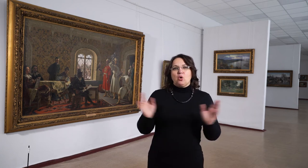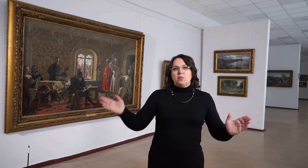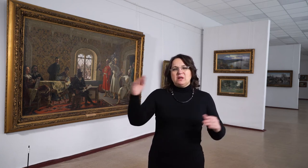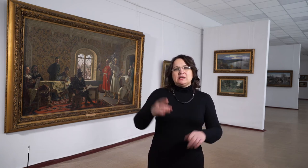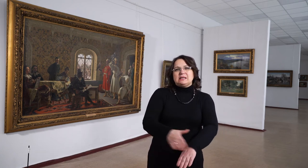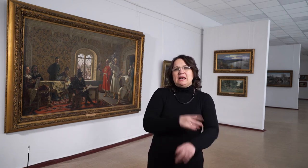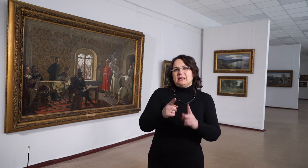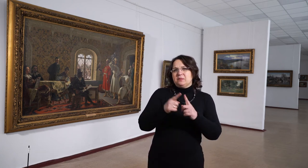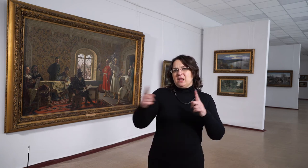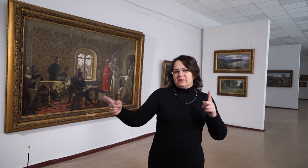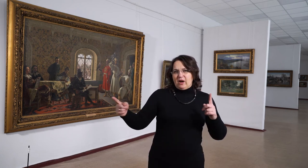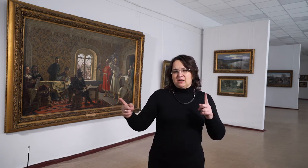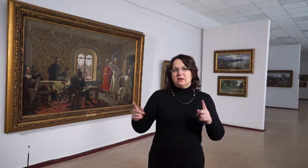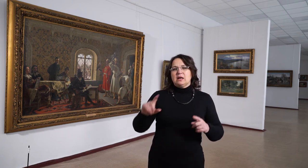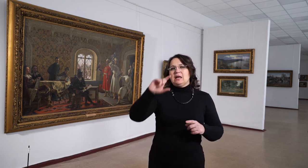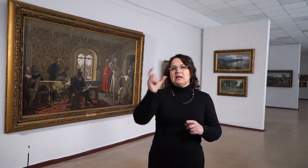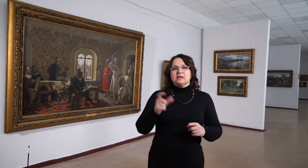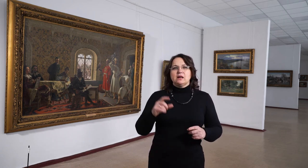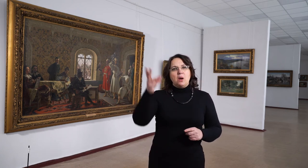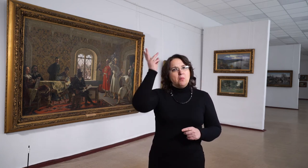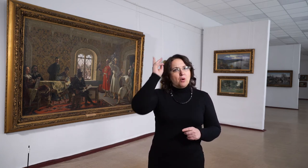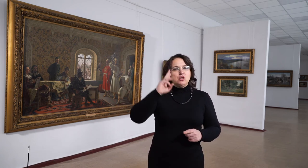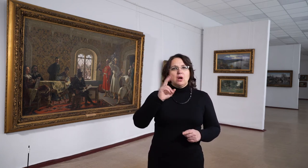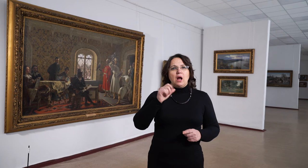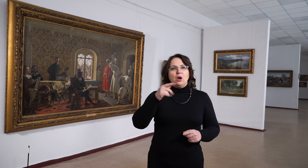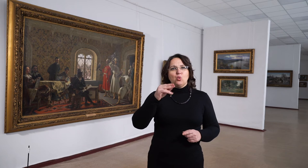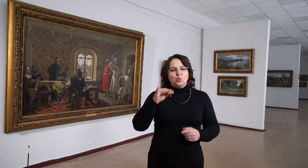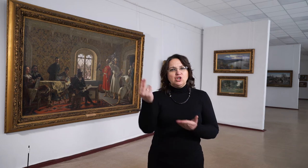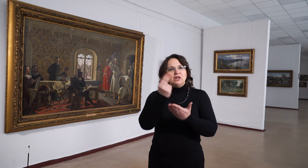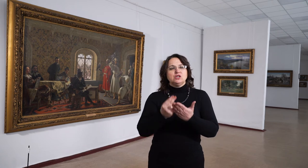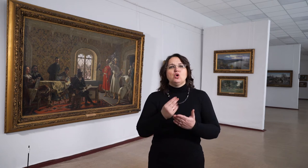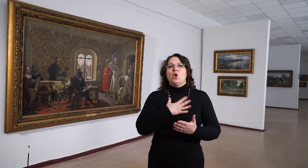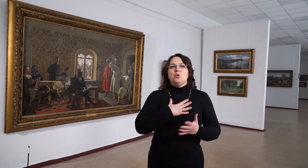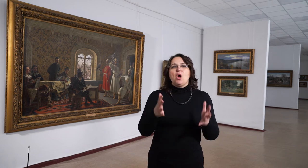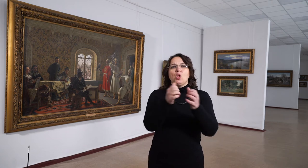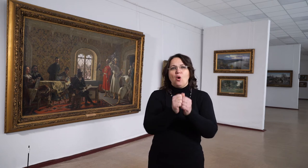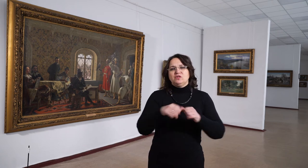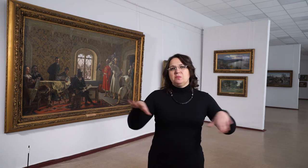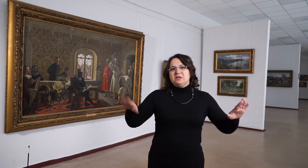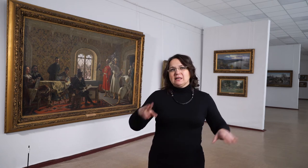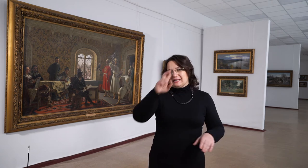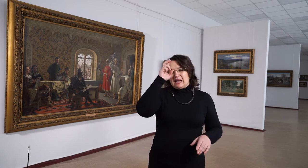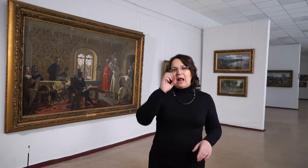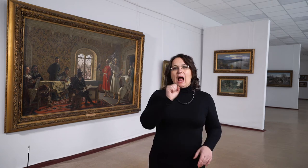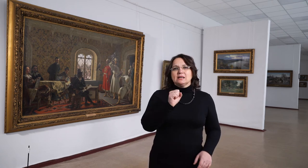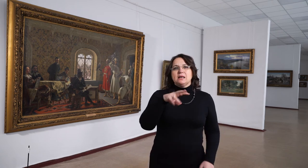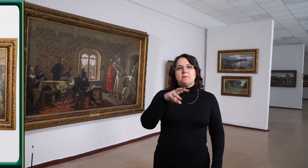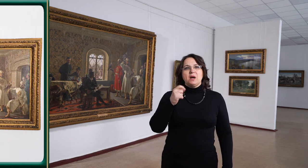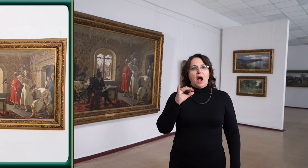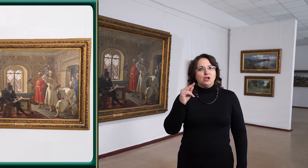названием. Итальянский посол Кальвуччи рисует любимых ловчих птиц царя Алексея Михайловича. Мы видим, как в